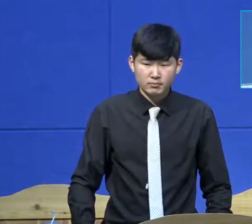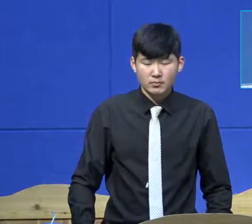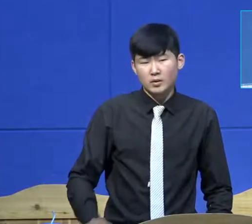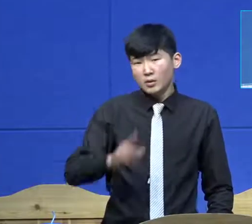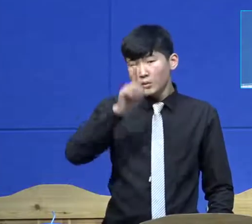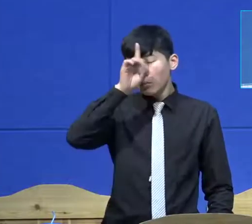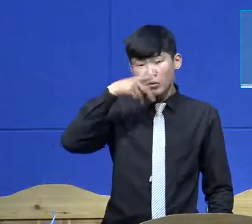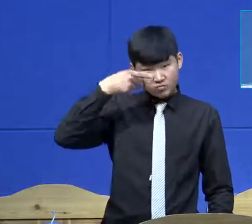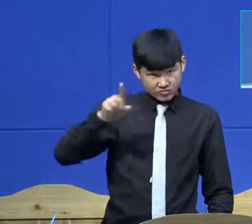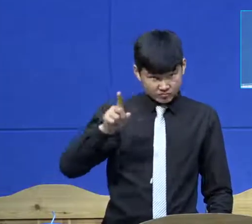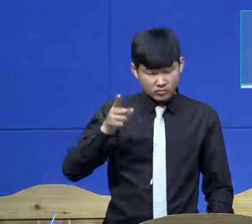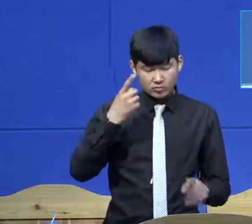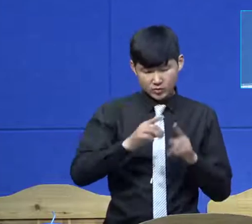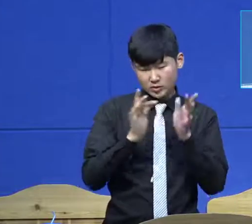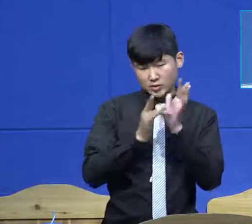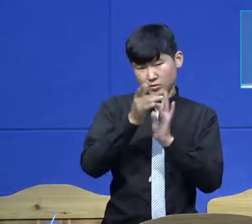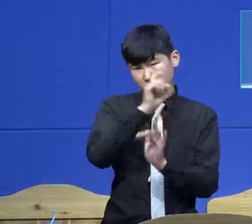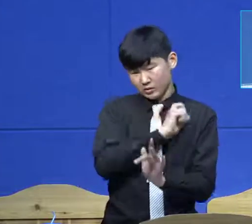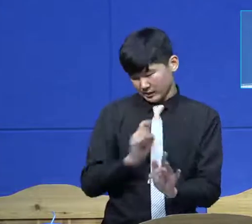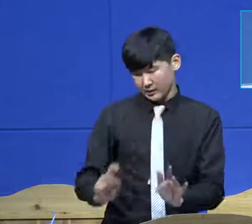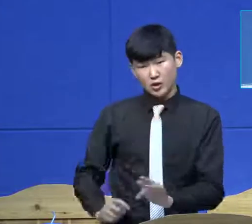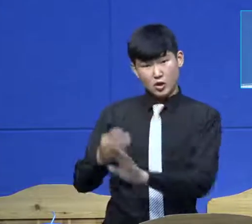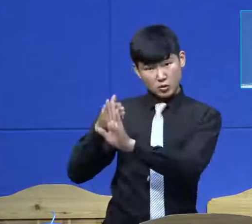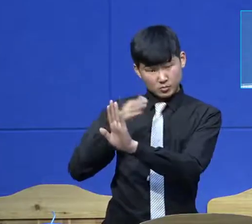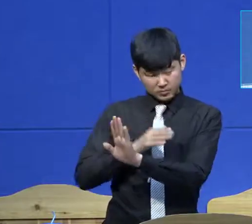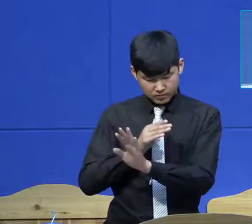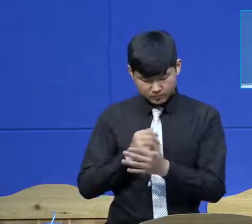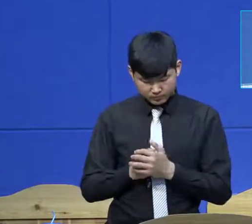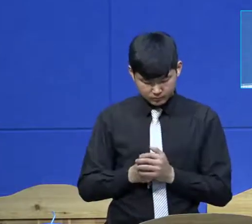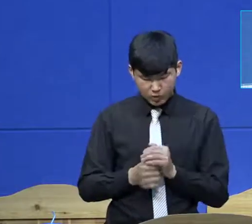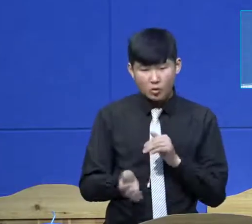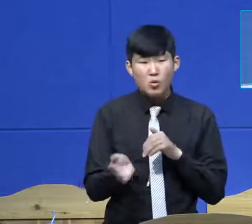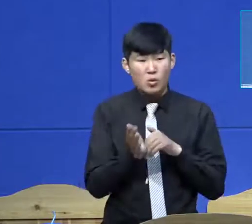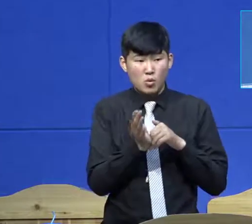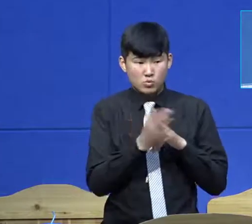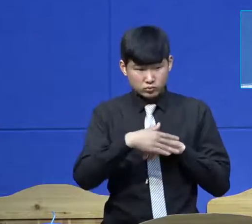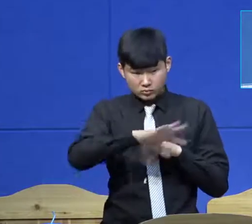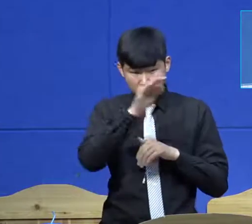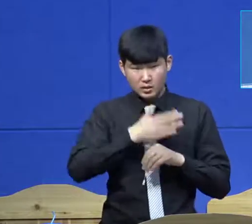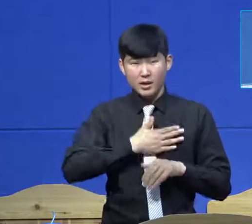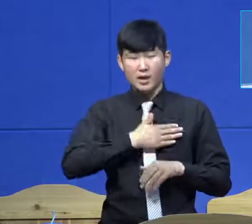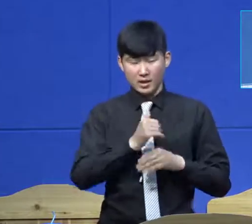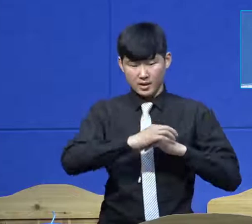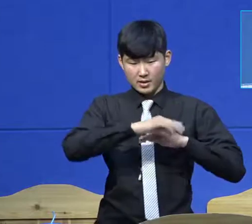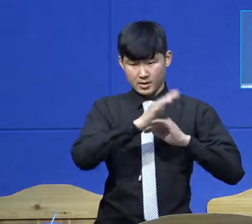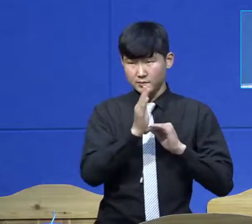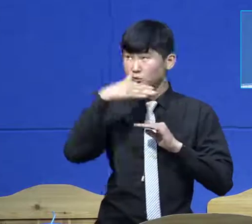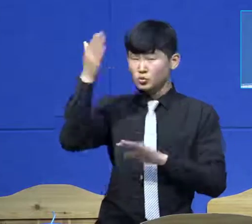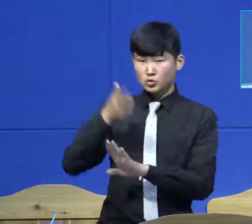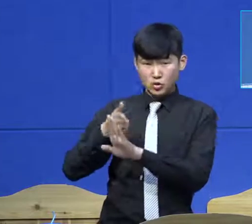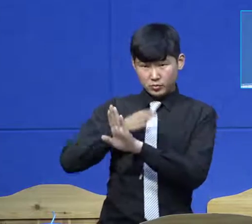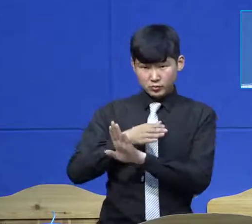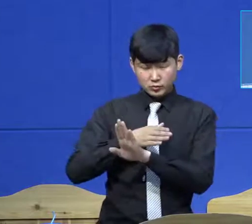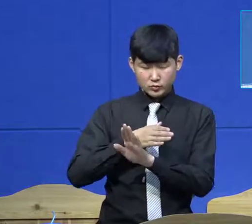Бурхны мөн Есүс Христийн өмнө үхэгчдээс амилсан түүний өмнө түүний